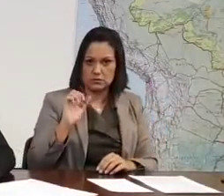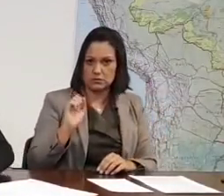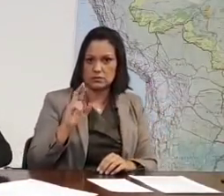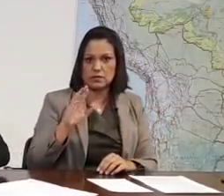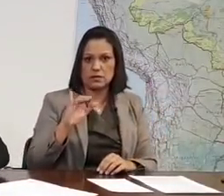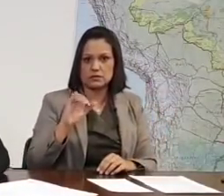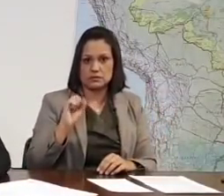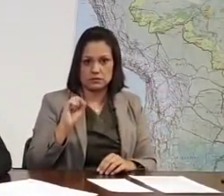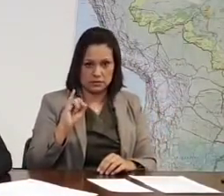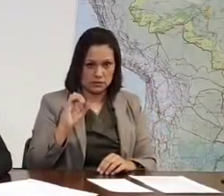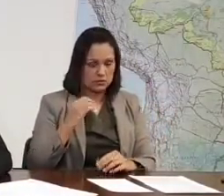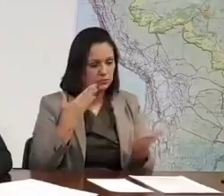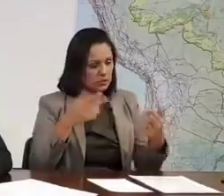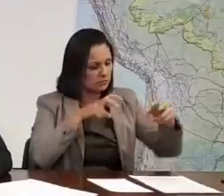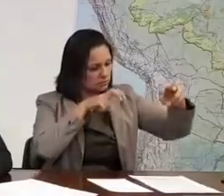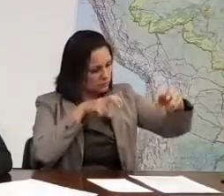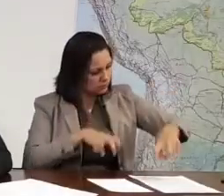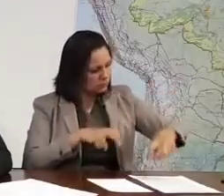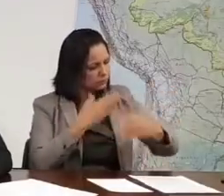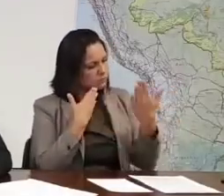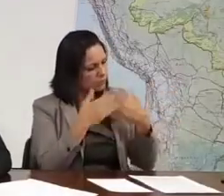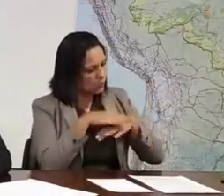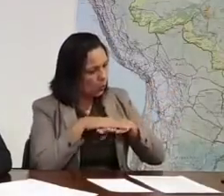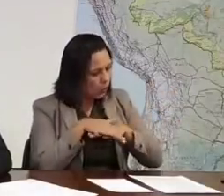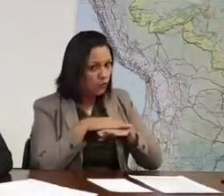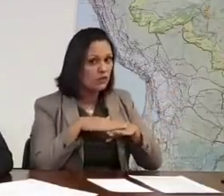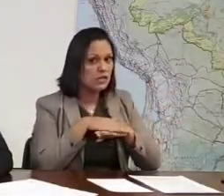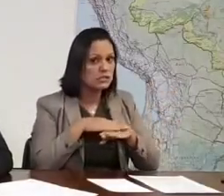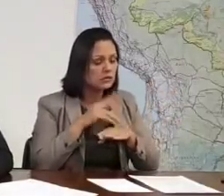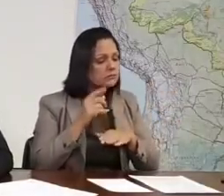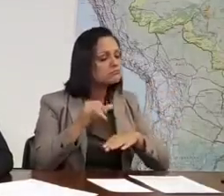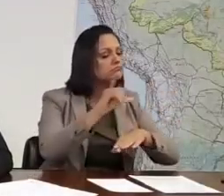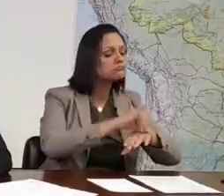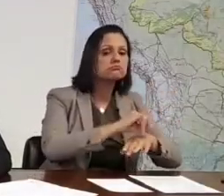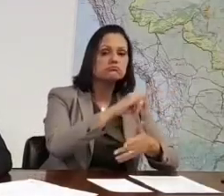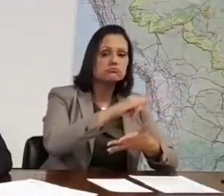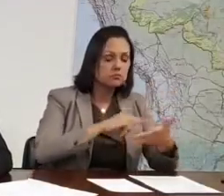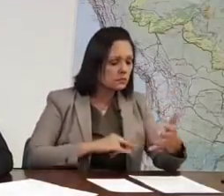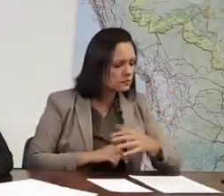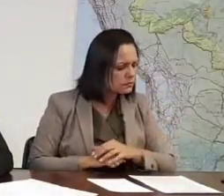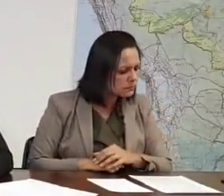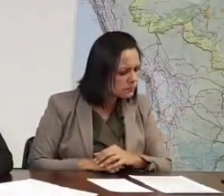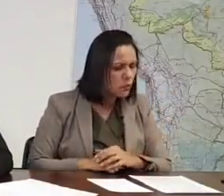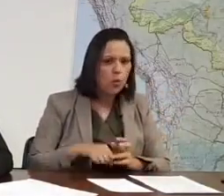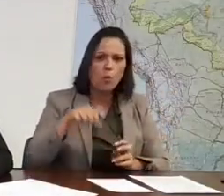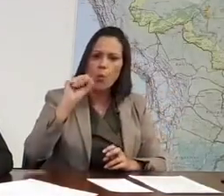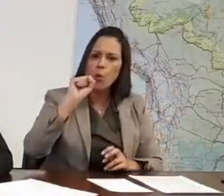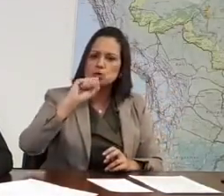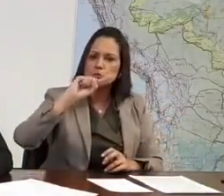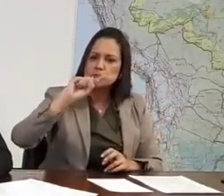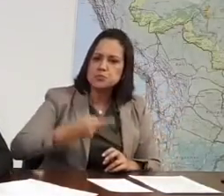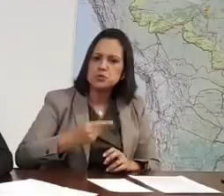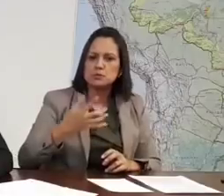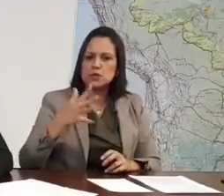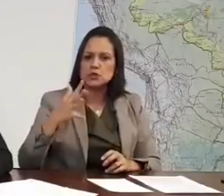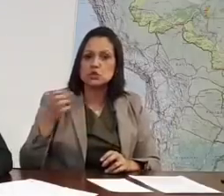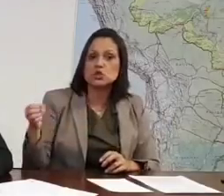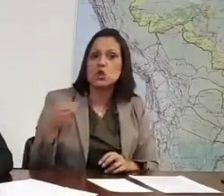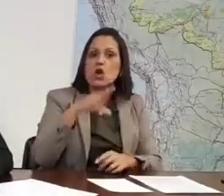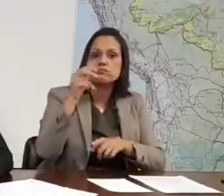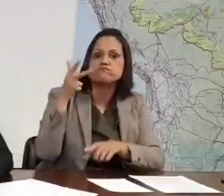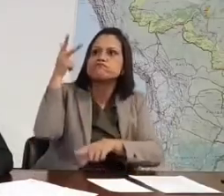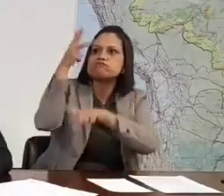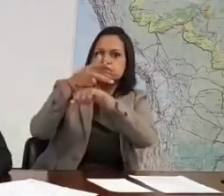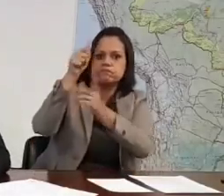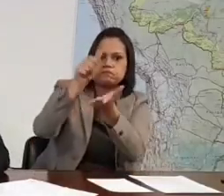infraestrutura, estava na mesa dele, por coincidência, pedidos para 8 mil e poucos novos pardais, novas